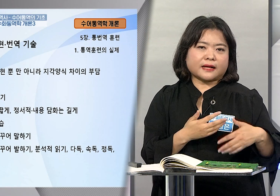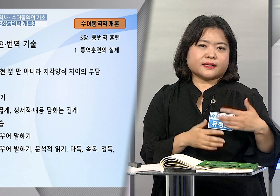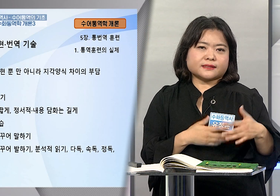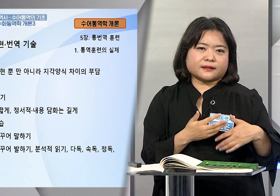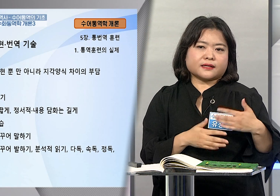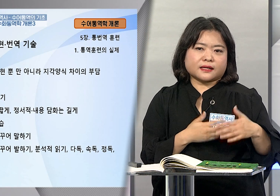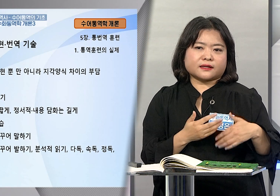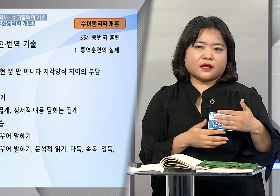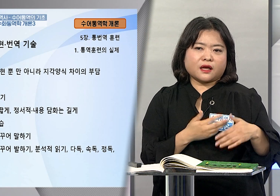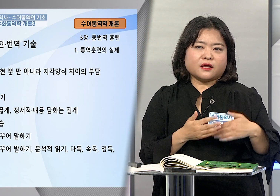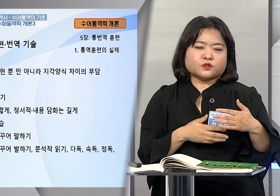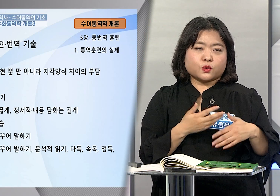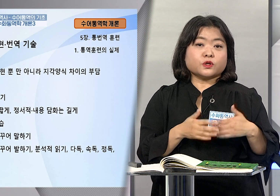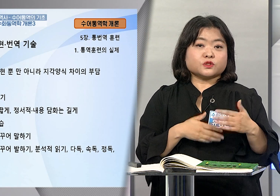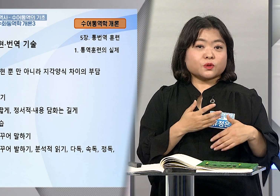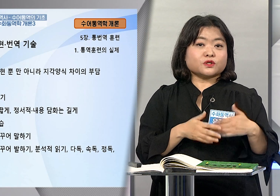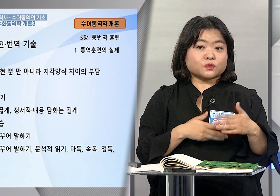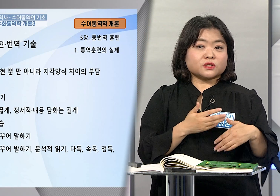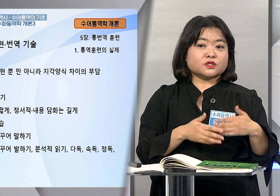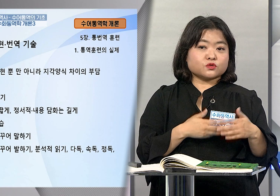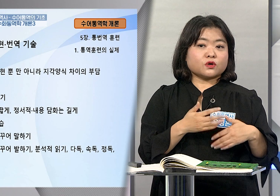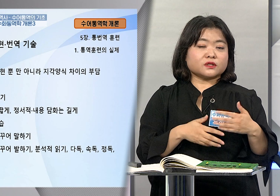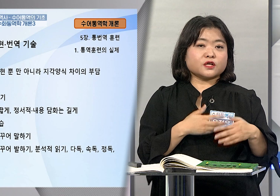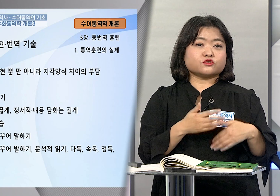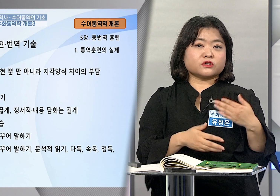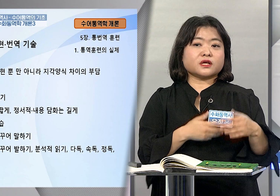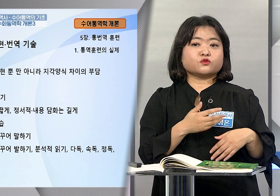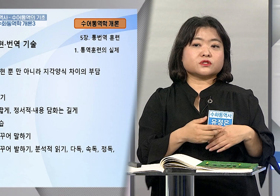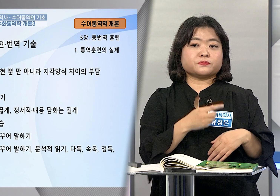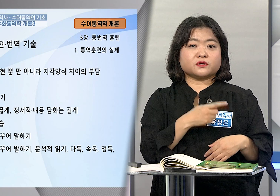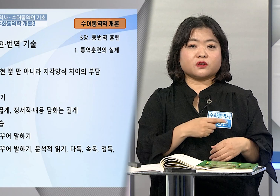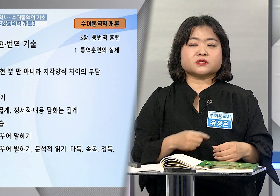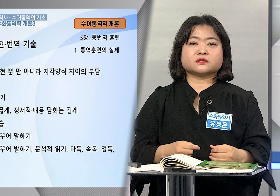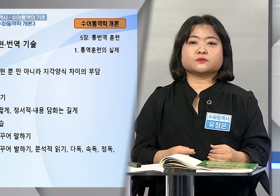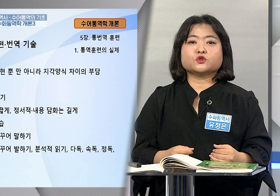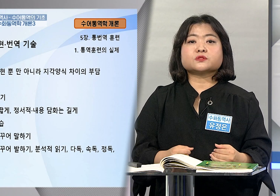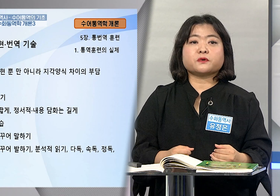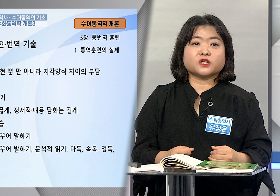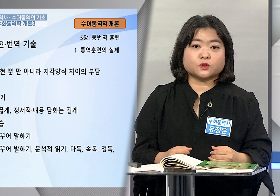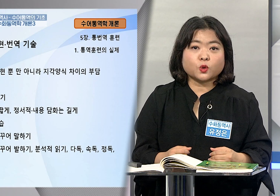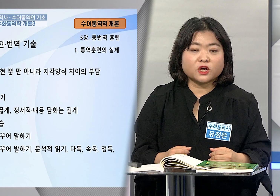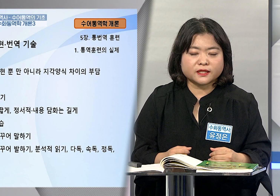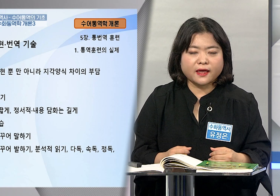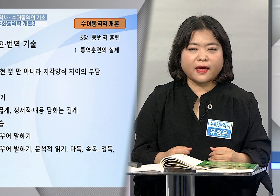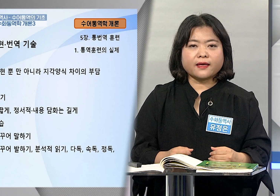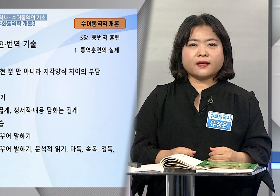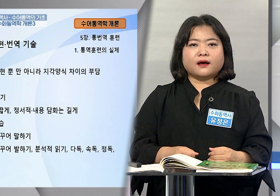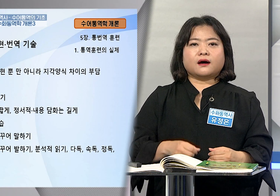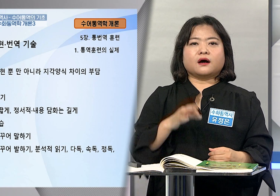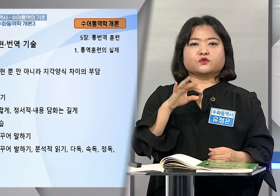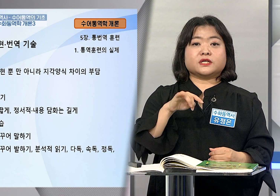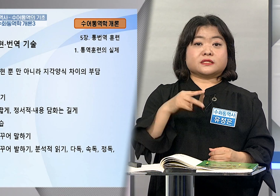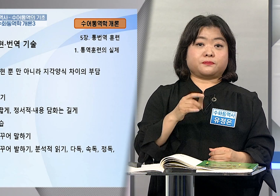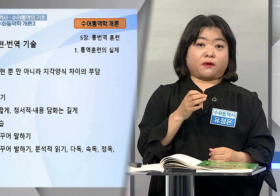작게 조용히 수어를 해주는 게 휘스퍼링 통역인데